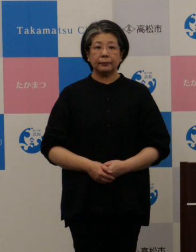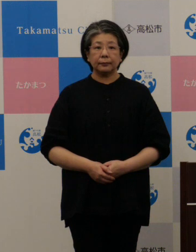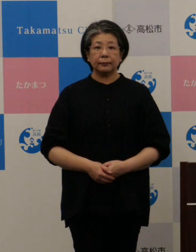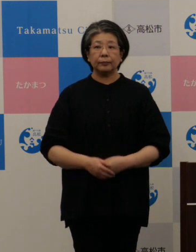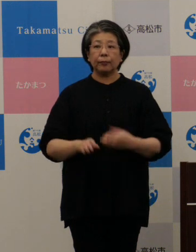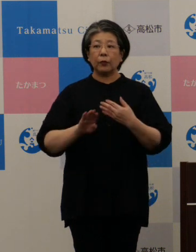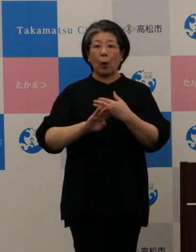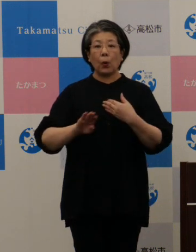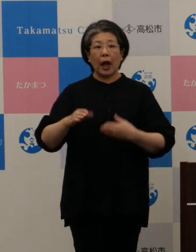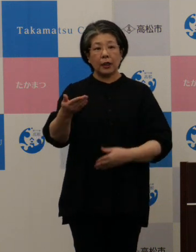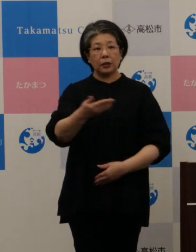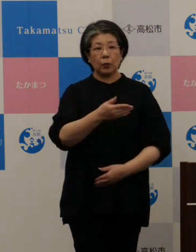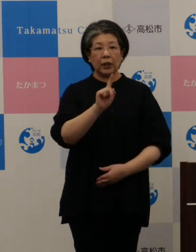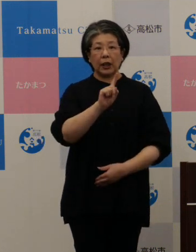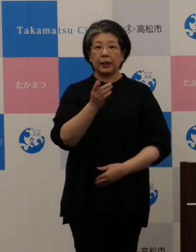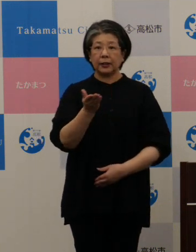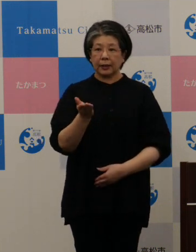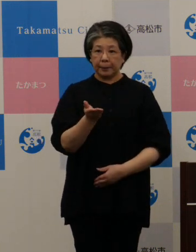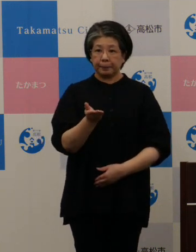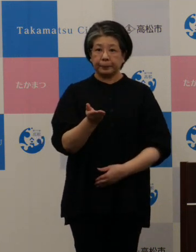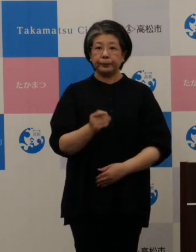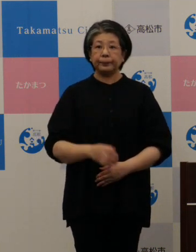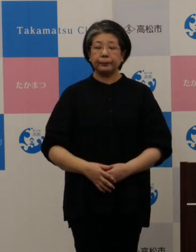他ございませんでしょうか。